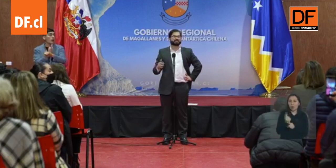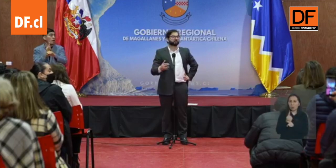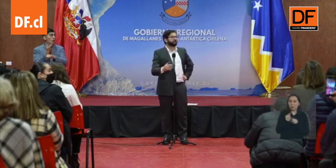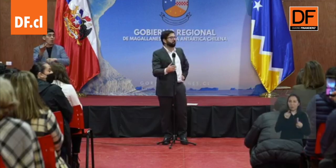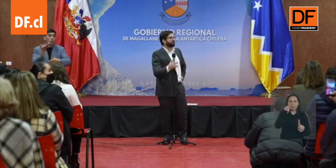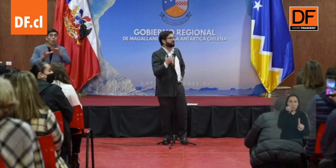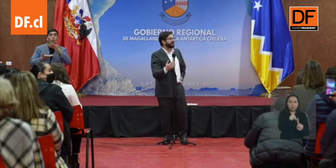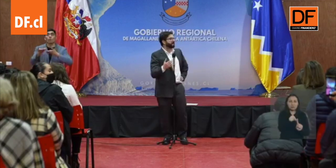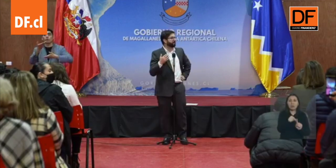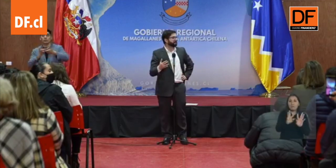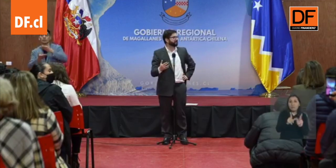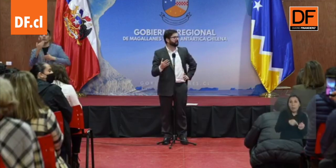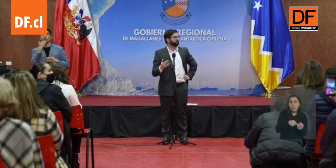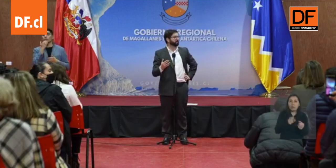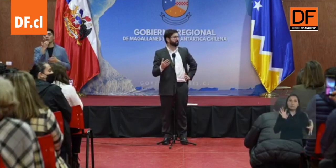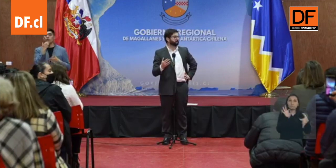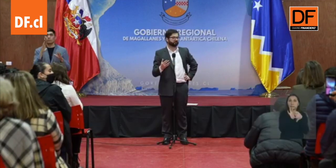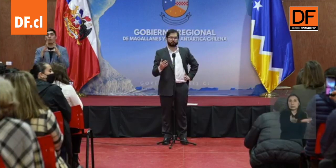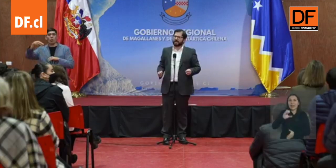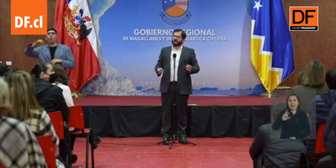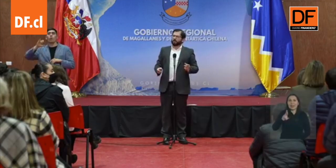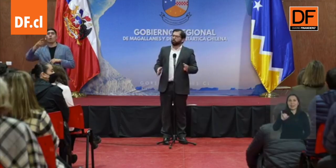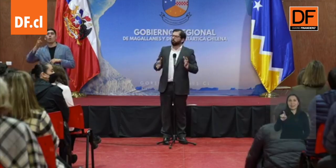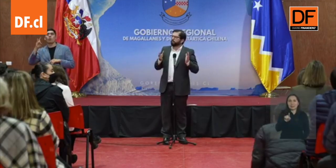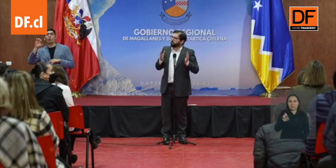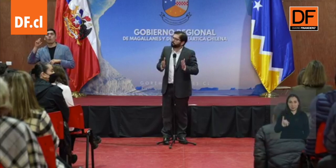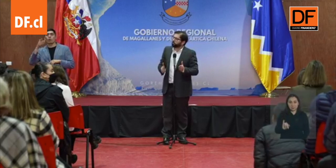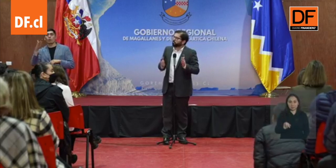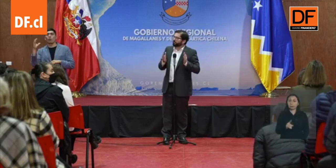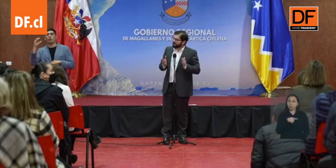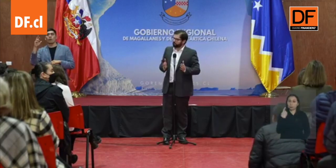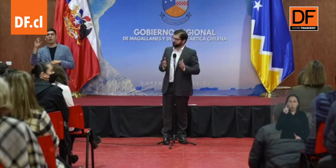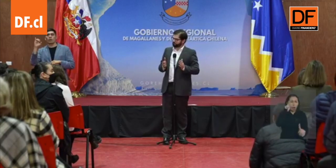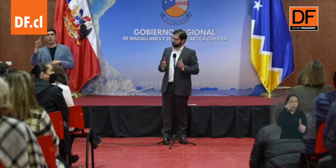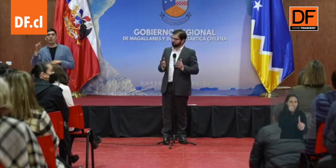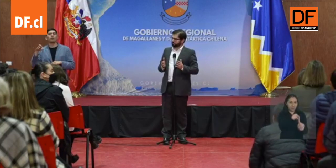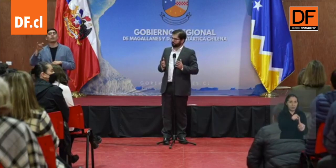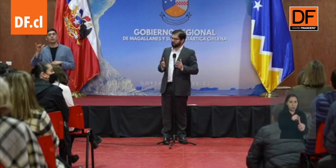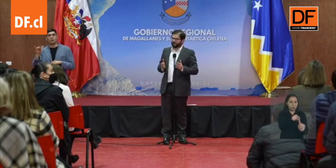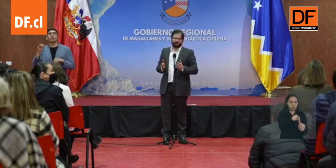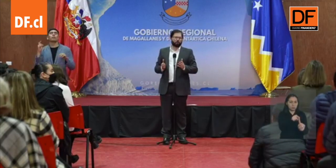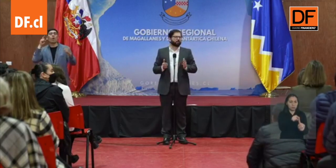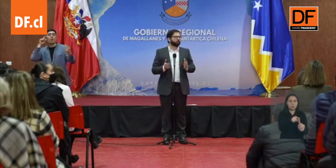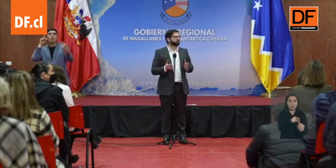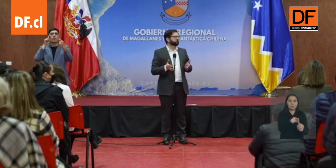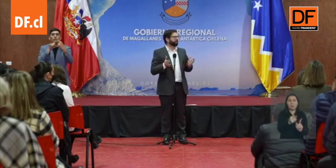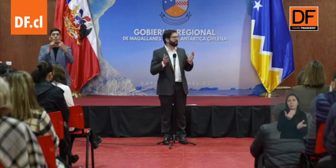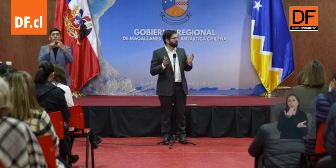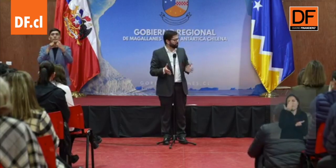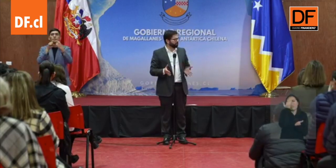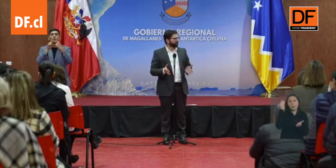línea, conversando también con las familias que dependen de esta industria. Nos hemos puesto como objetivo que los